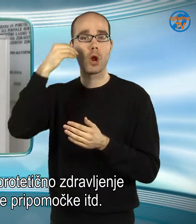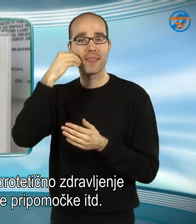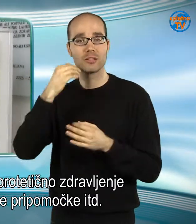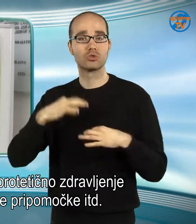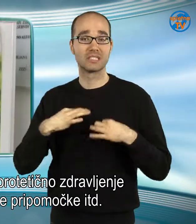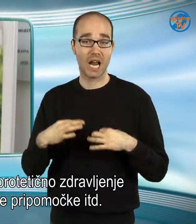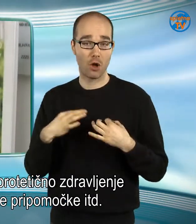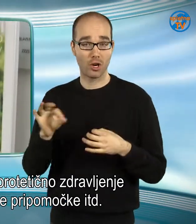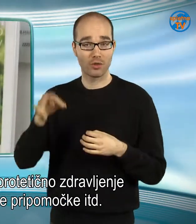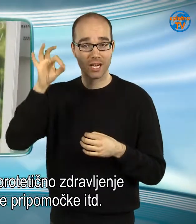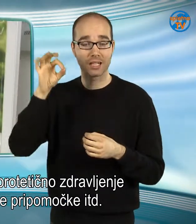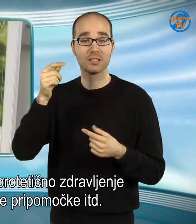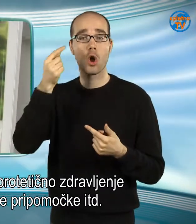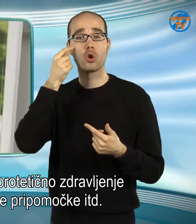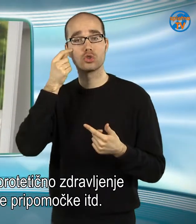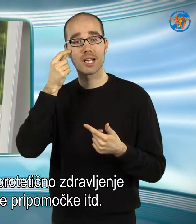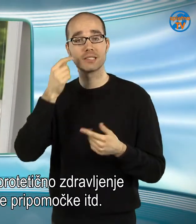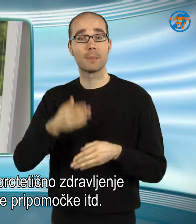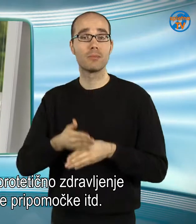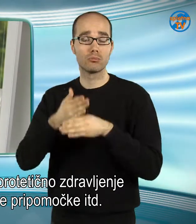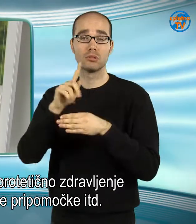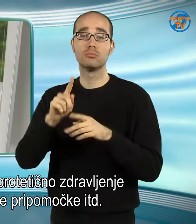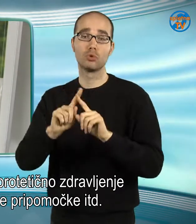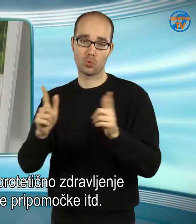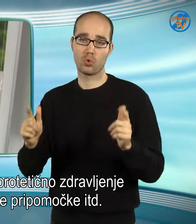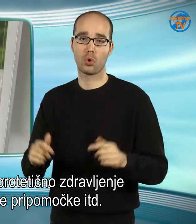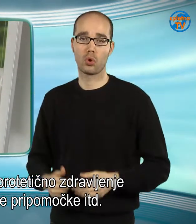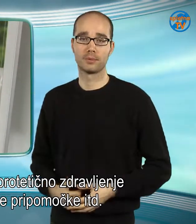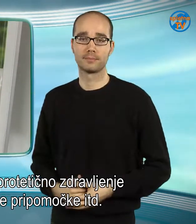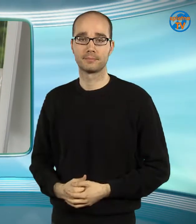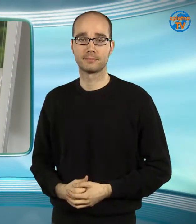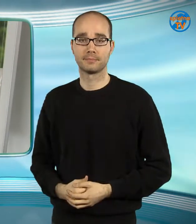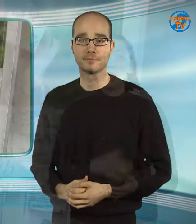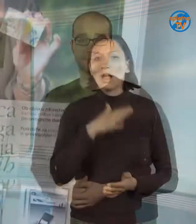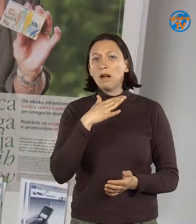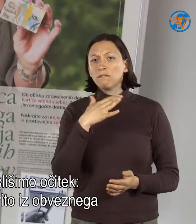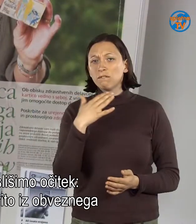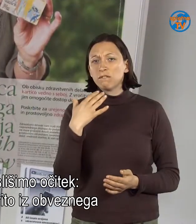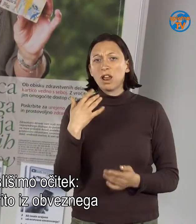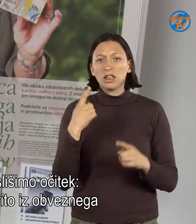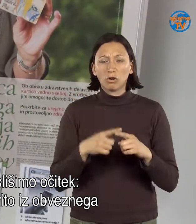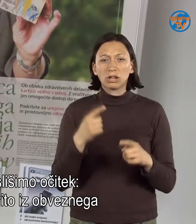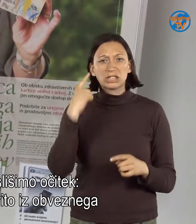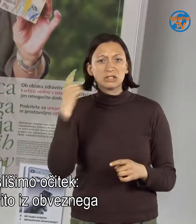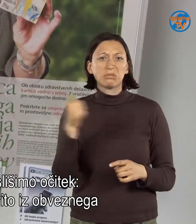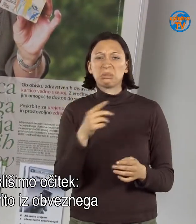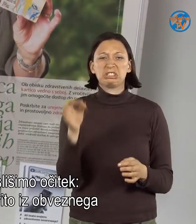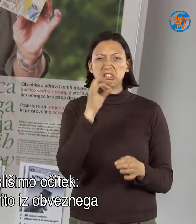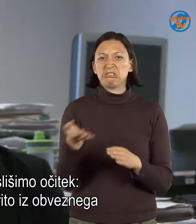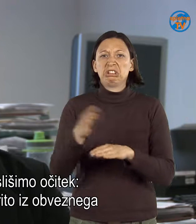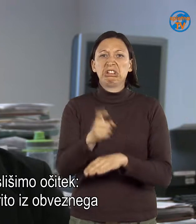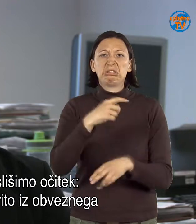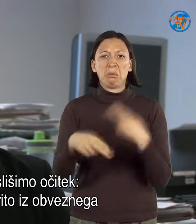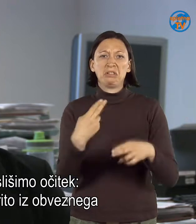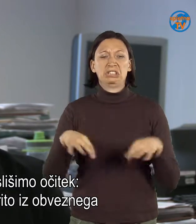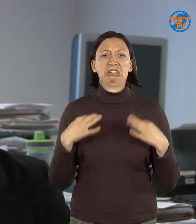zoboprotetično zdravljenje odraslih, očesne pripomočke in tako naprej. Velikokrat slišimo očitek, ja pa saj ni